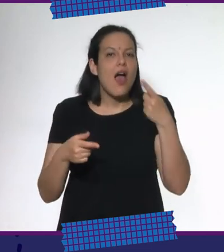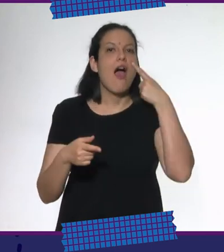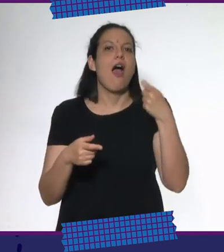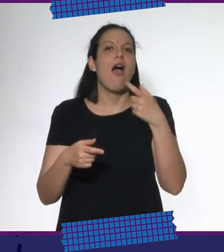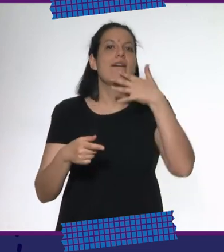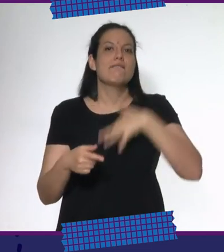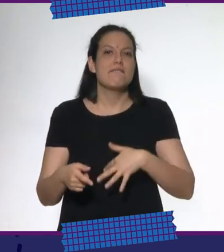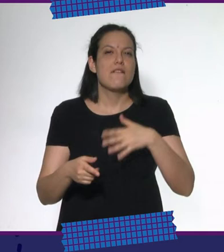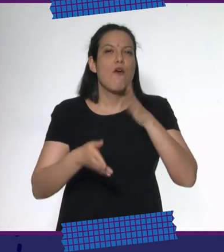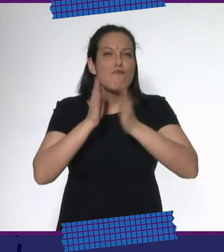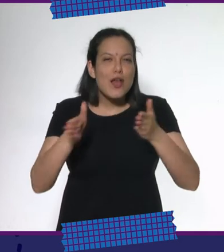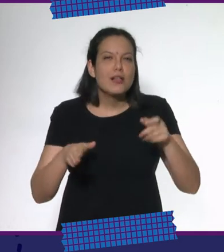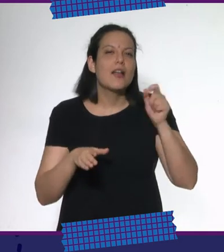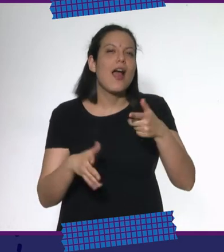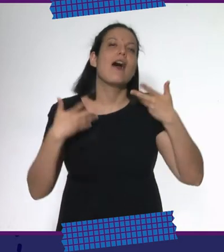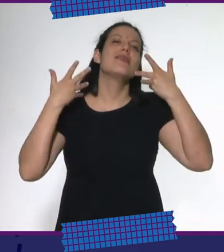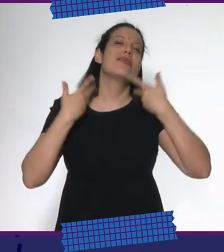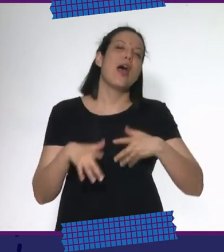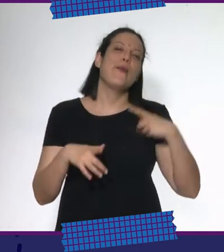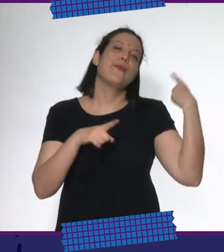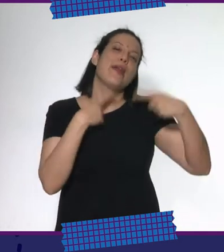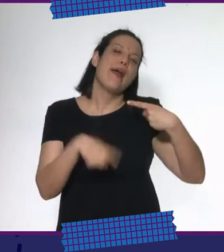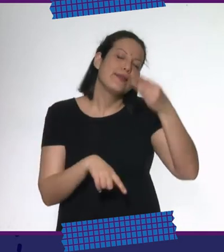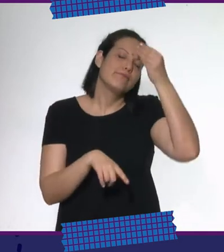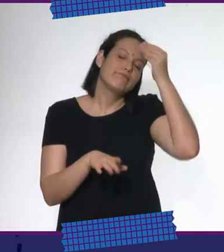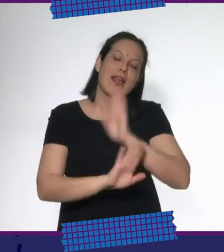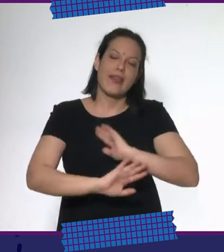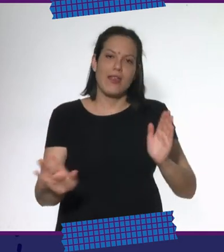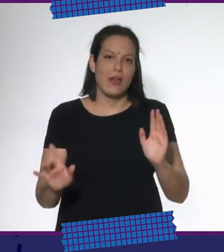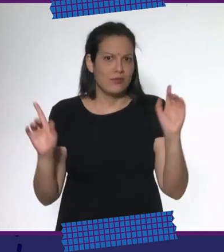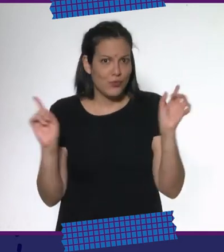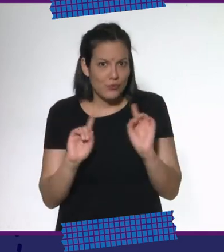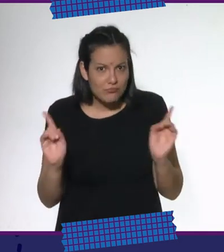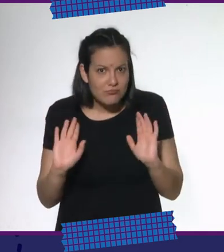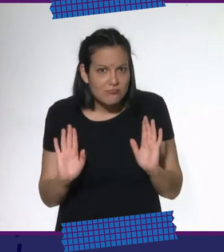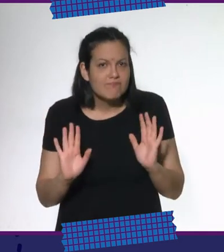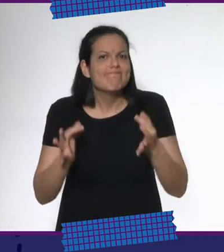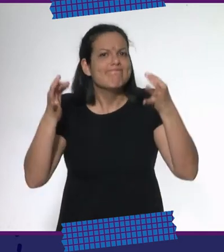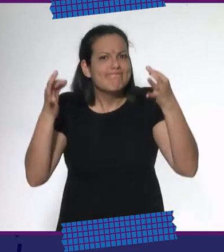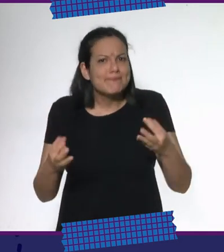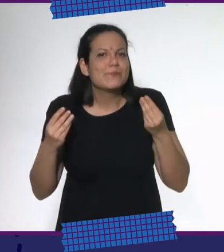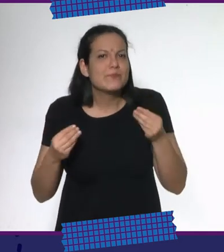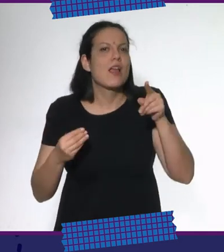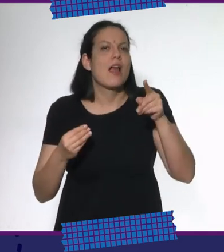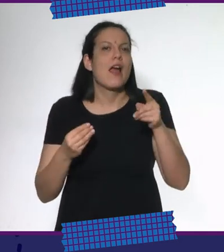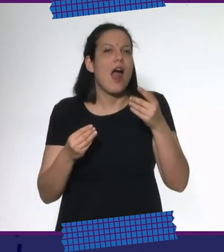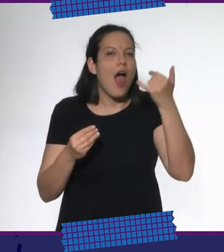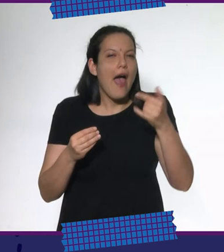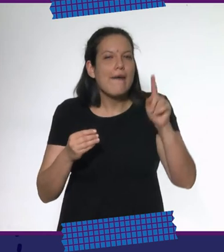violencias no son naturales ni inevitables, sino que constituyen una expresión de normas y